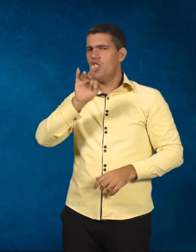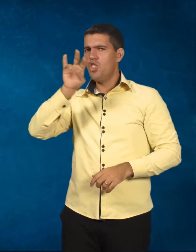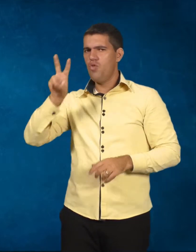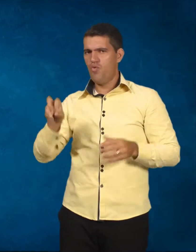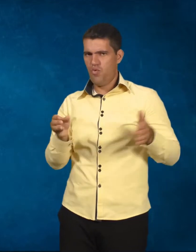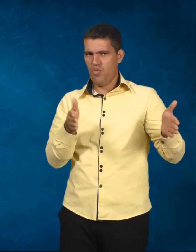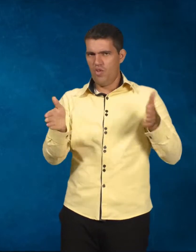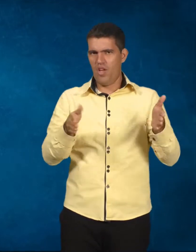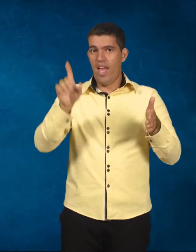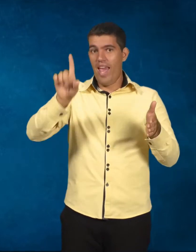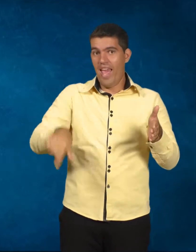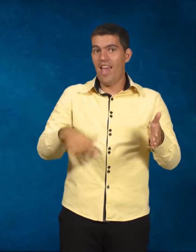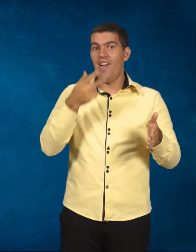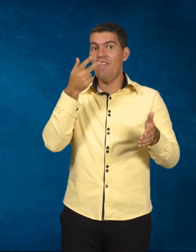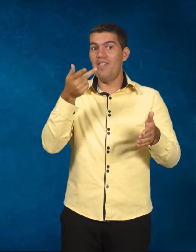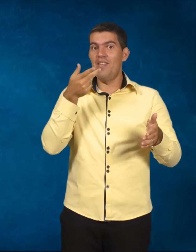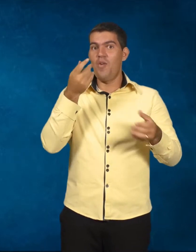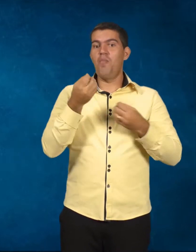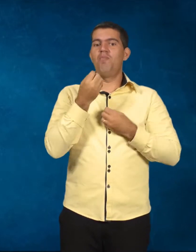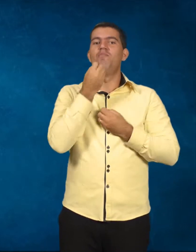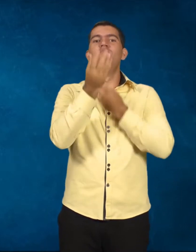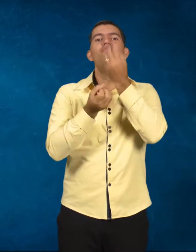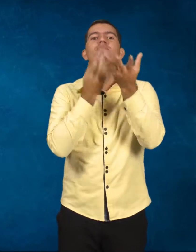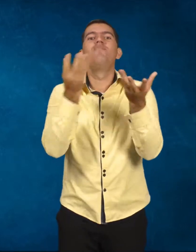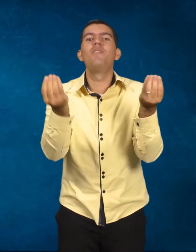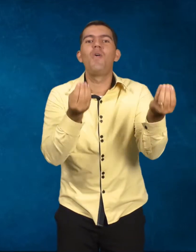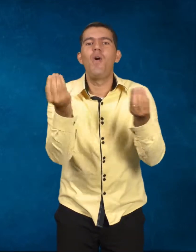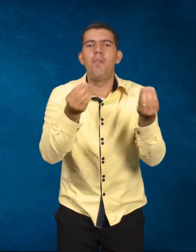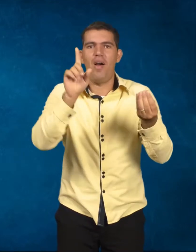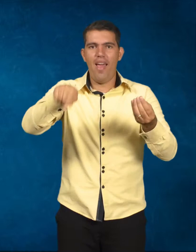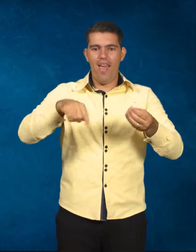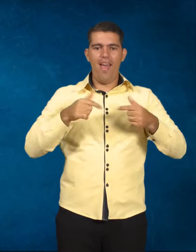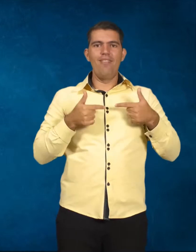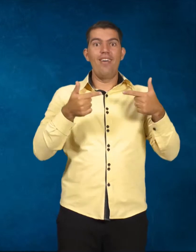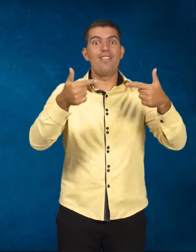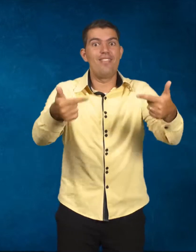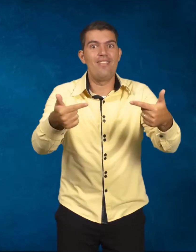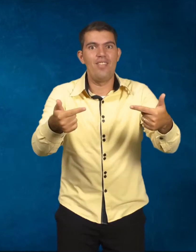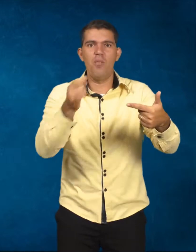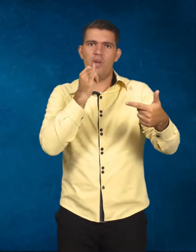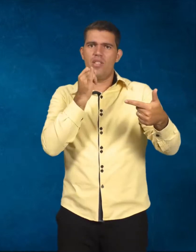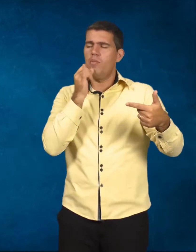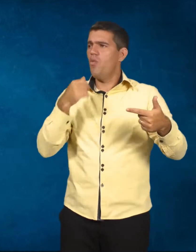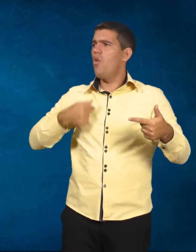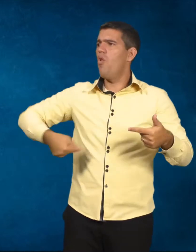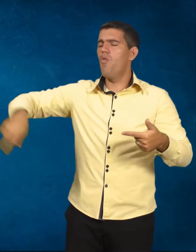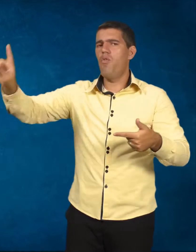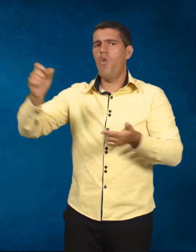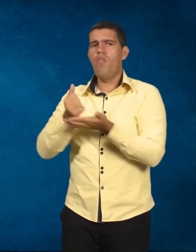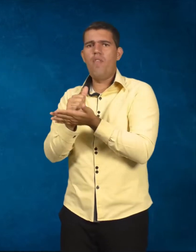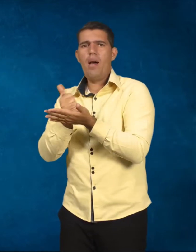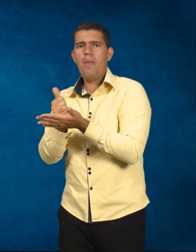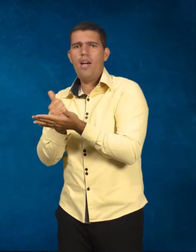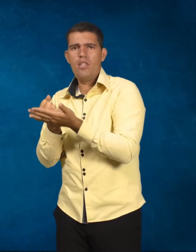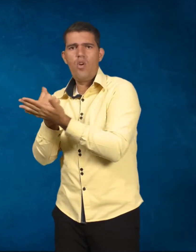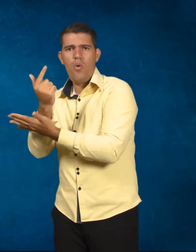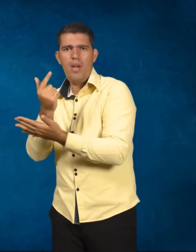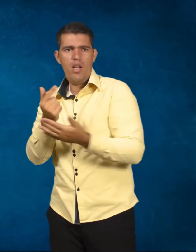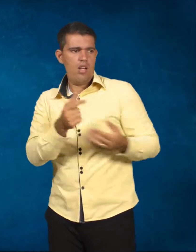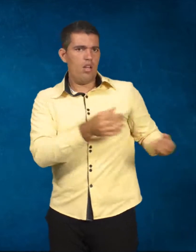expressam-se muito através de ações. Por exemplo, se você quiser ir à farmácia, elas podem te levar lá, mas